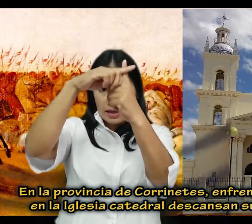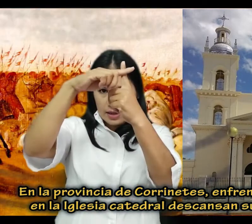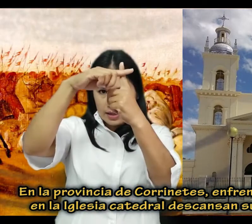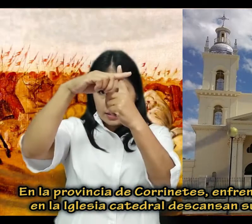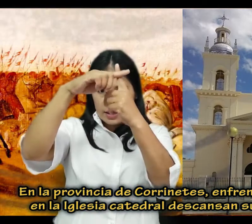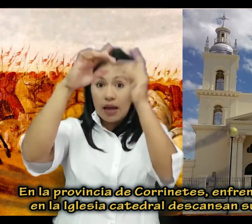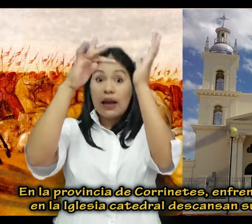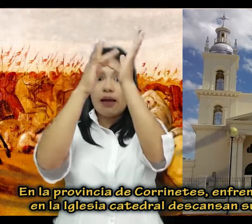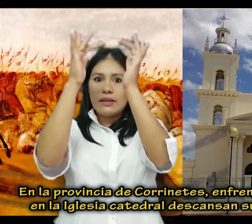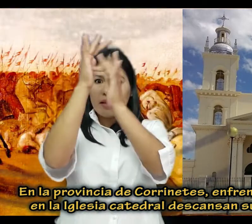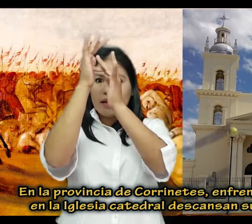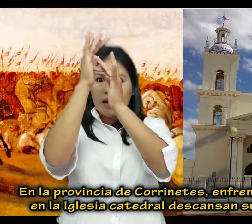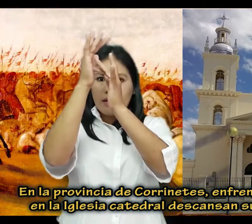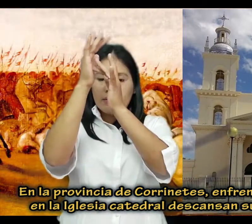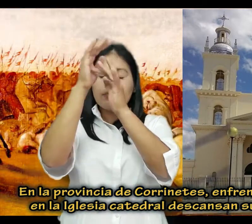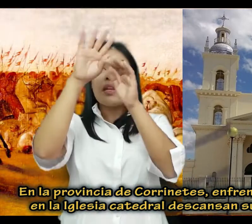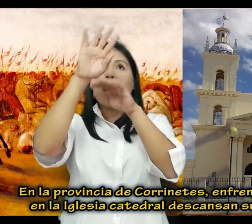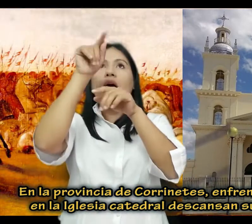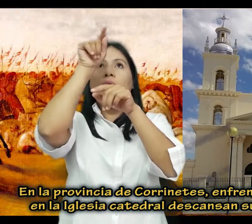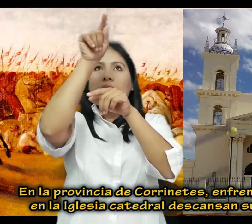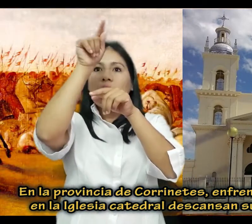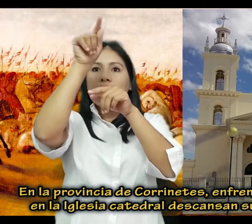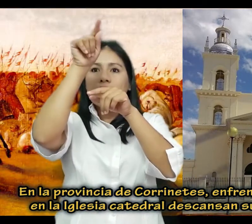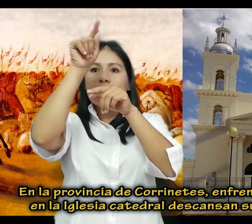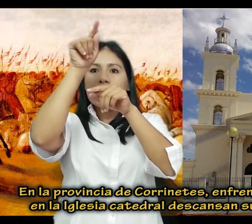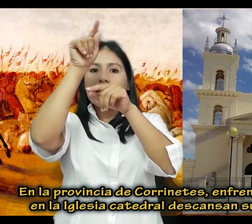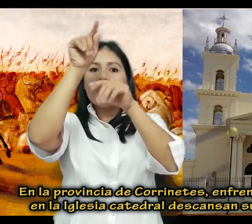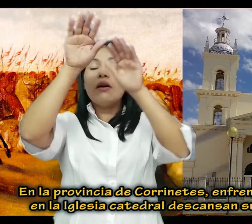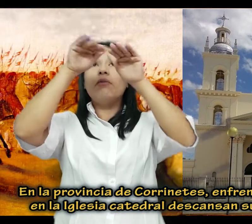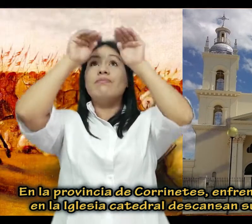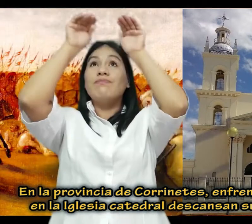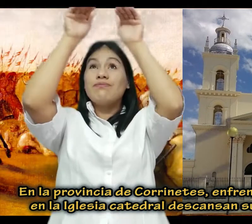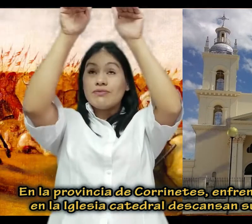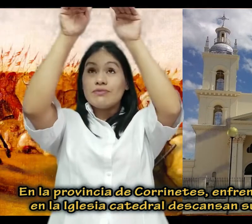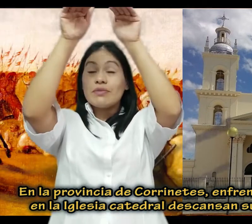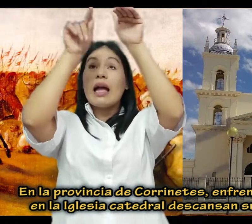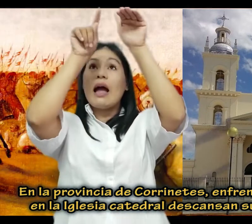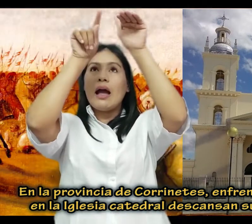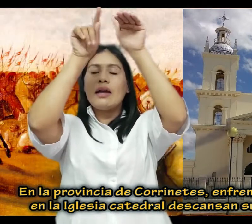catedral descansa sus retos mortales.ו